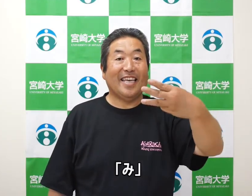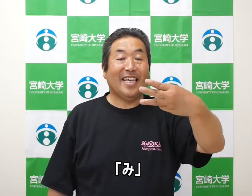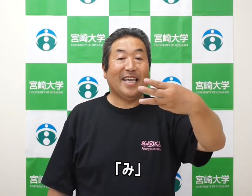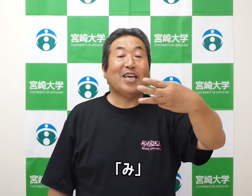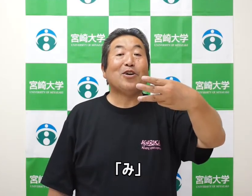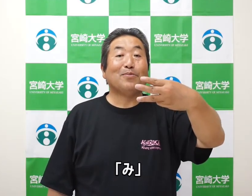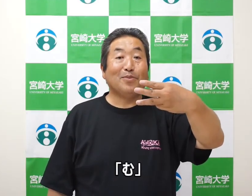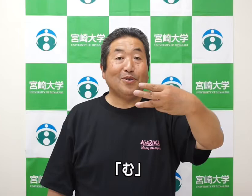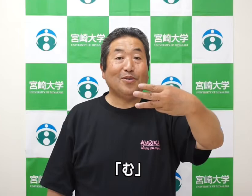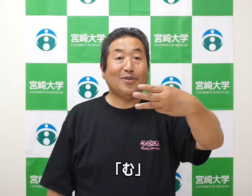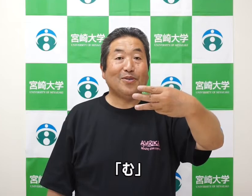む、